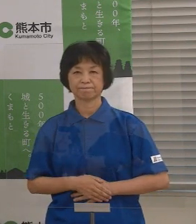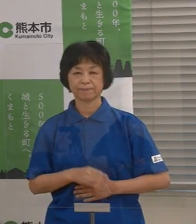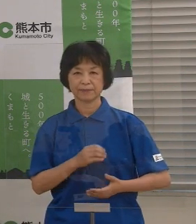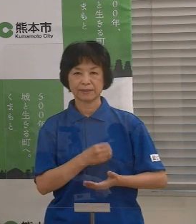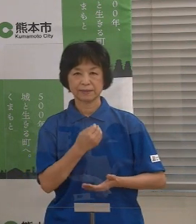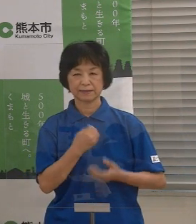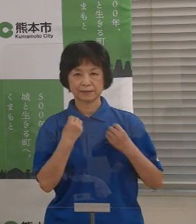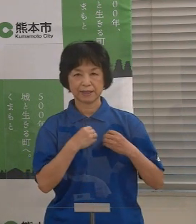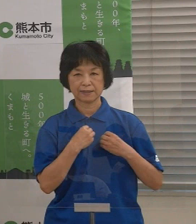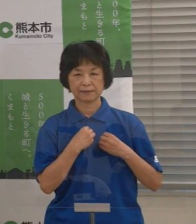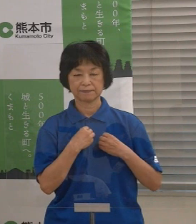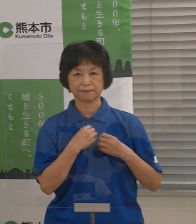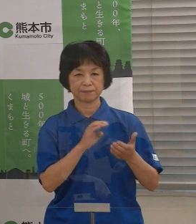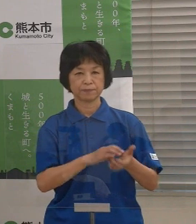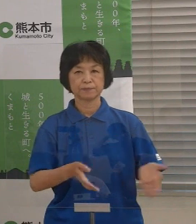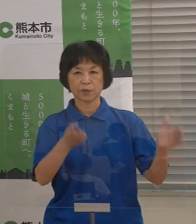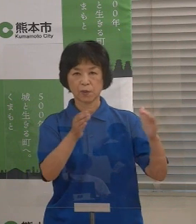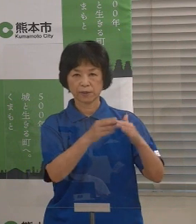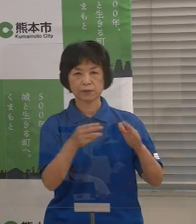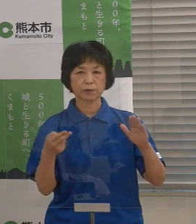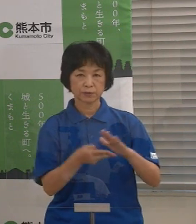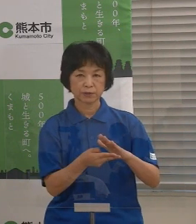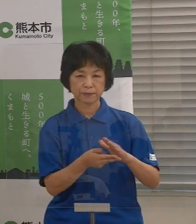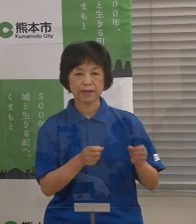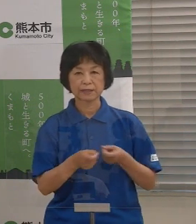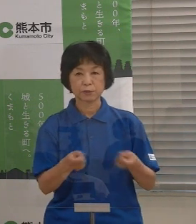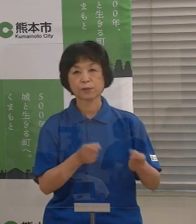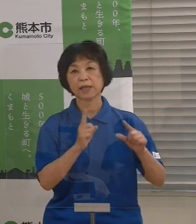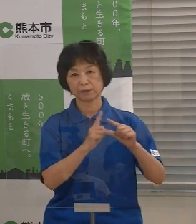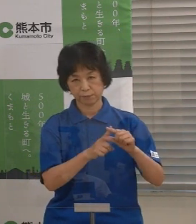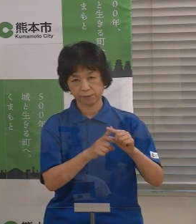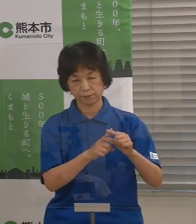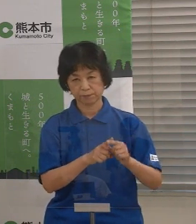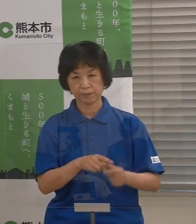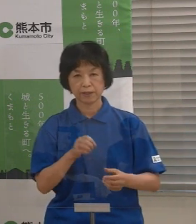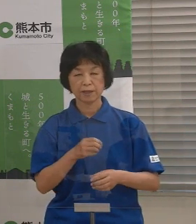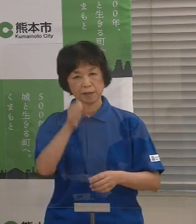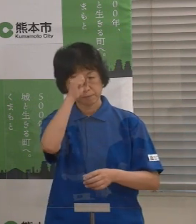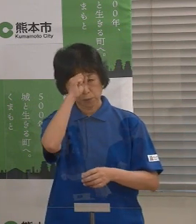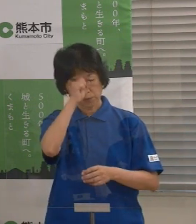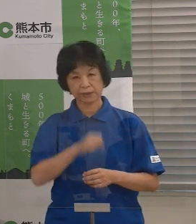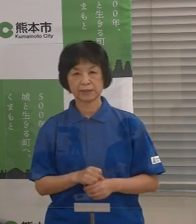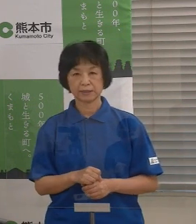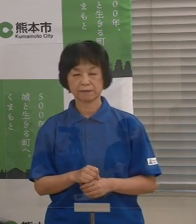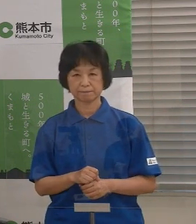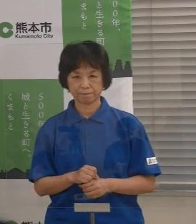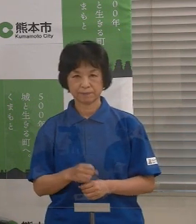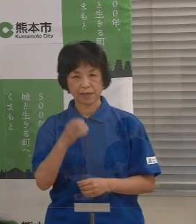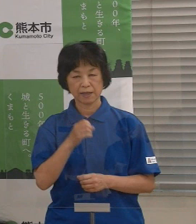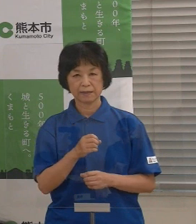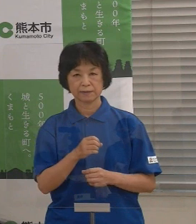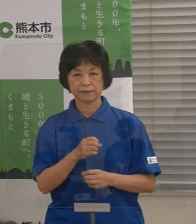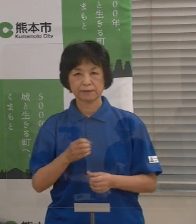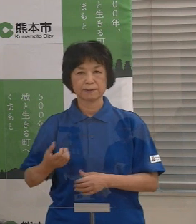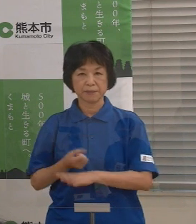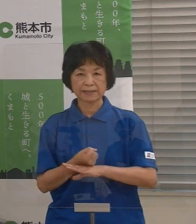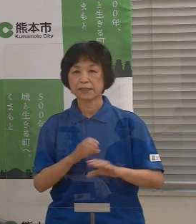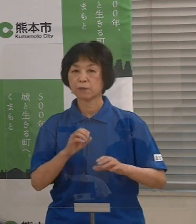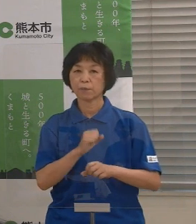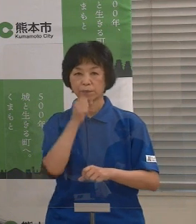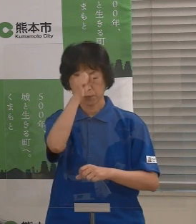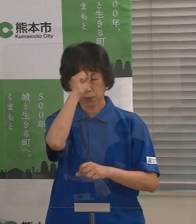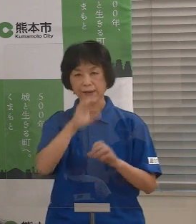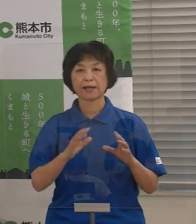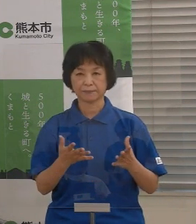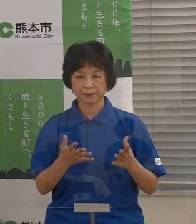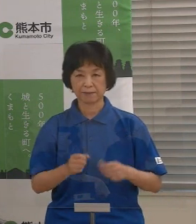への入院については現在調整を行っているところです。基礎疾患はございません。発症前の行動歴等